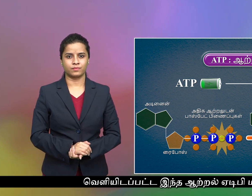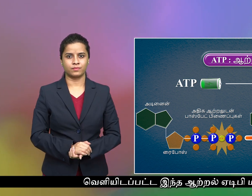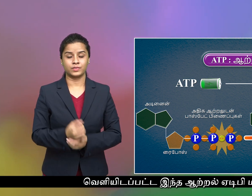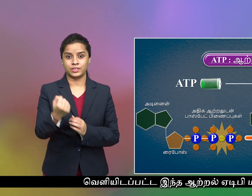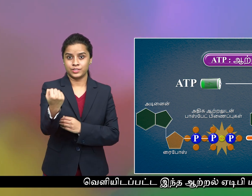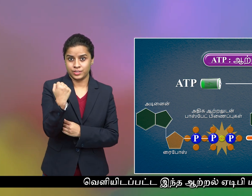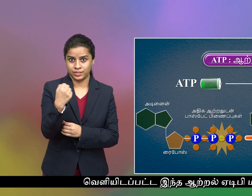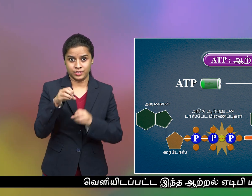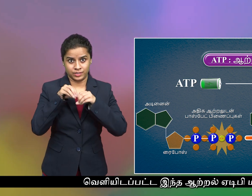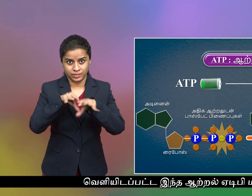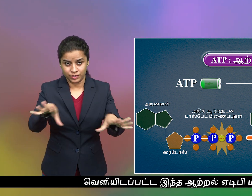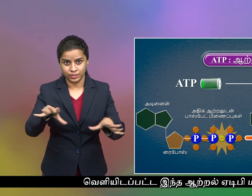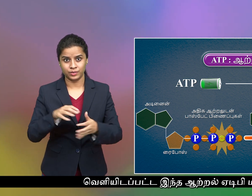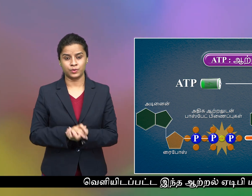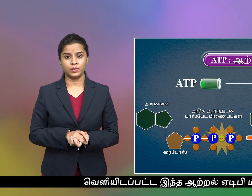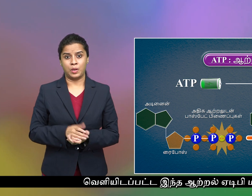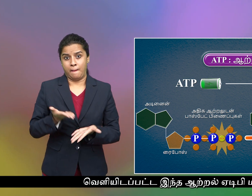வெளியிடப்பட்ட இந்த ஆற்றல் ATP மற்றும்